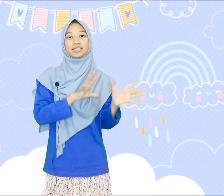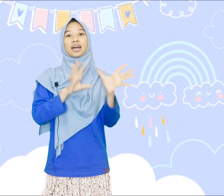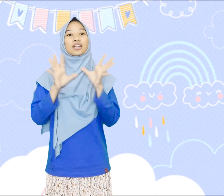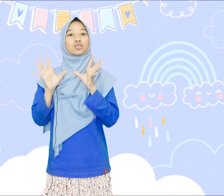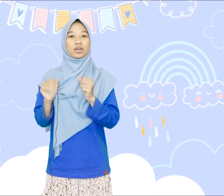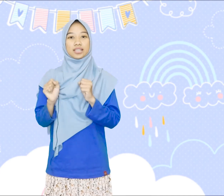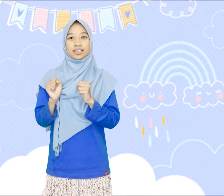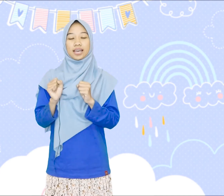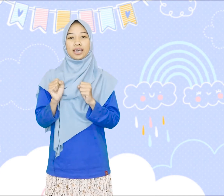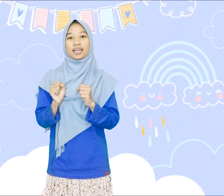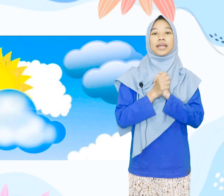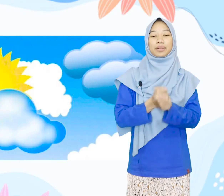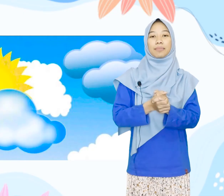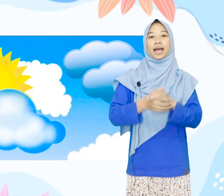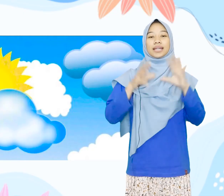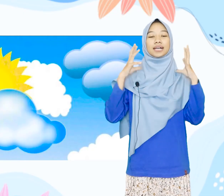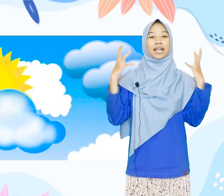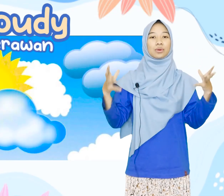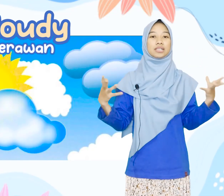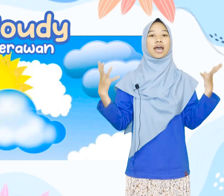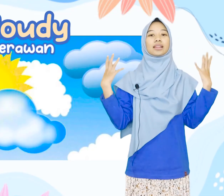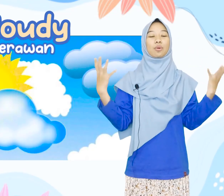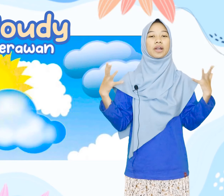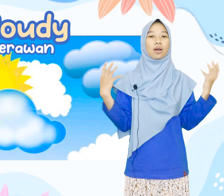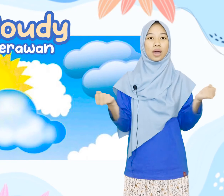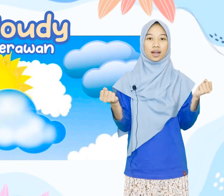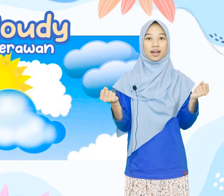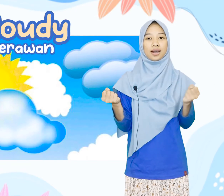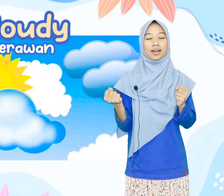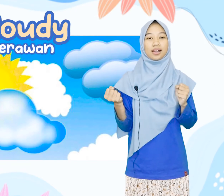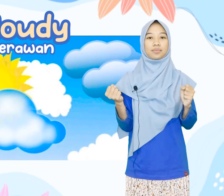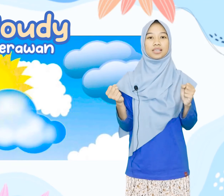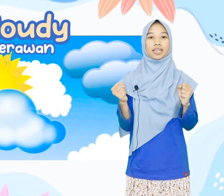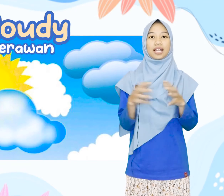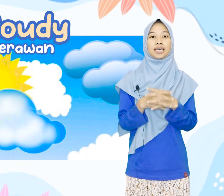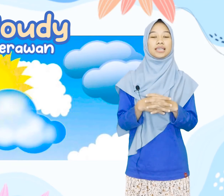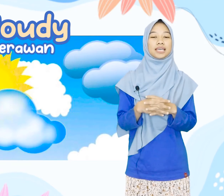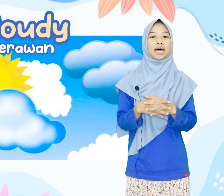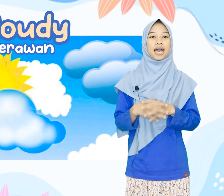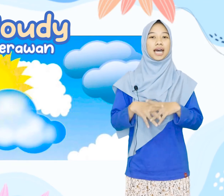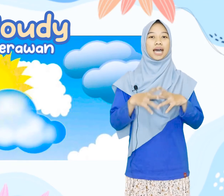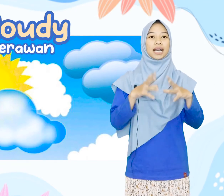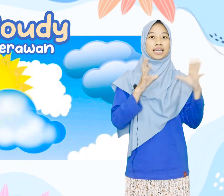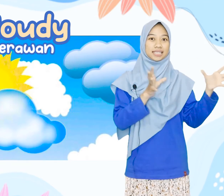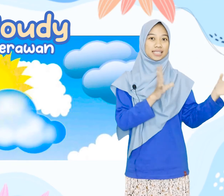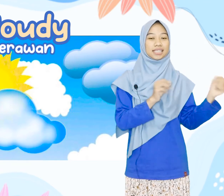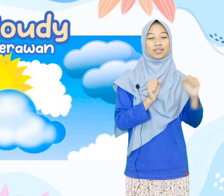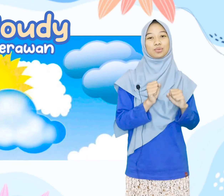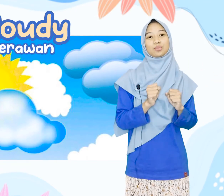musimnya, sekarang cuacanya. Nah, yang pertama ada cloudy atau berawan. Nah, misalnya lagi rainy season, musim